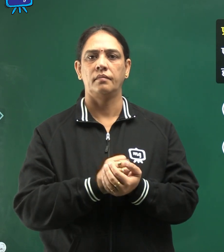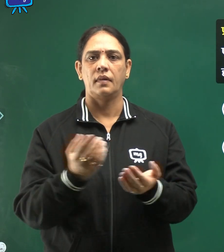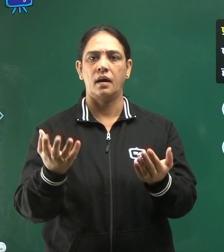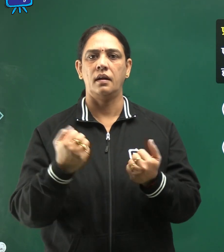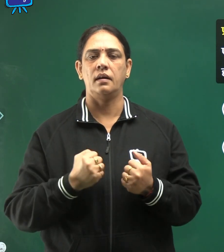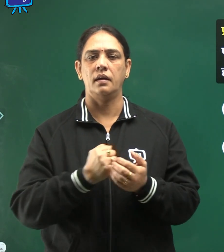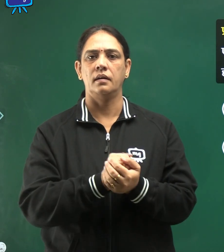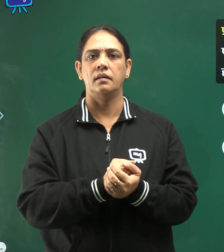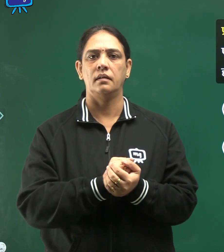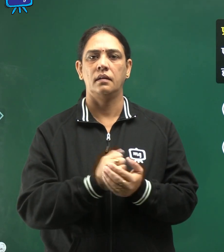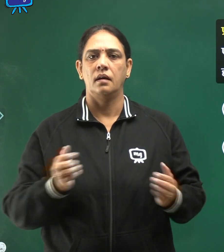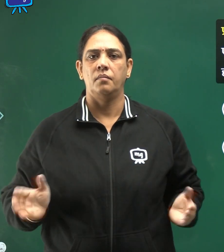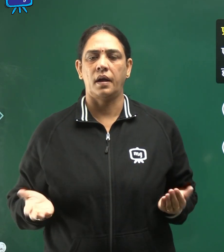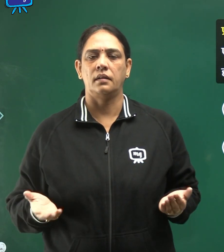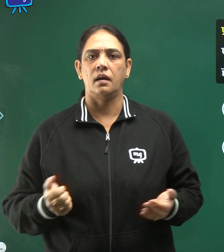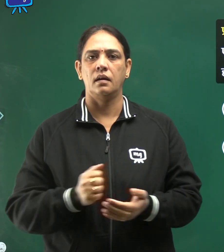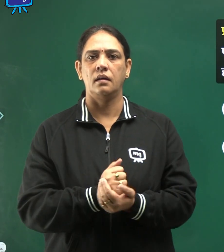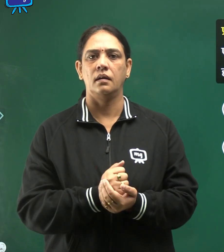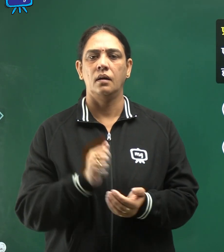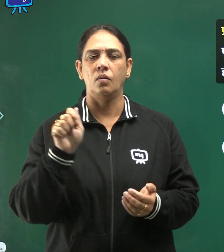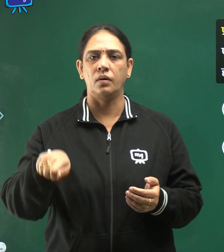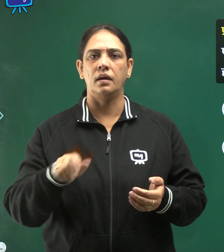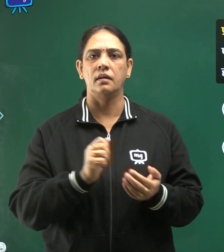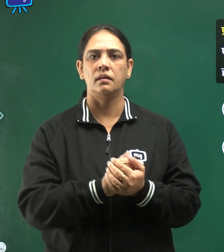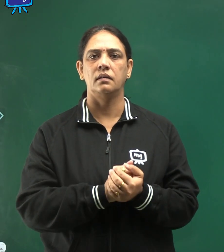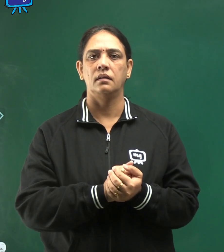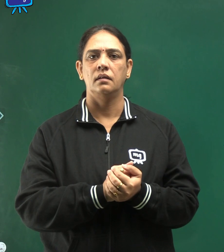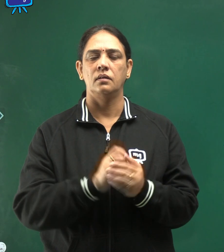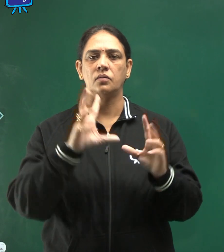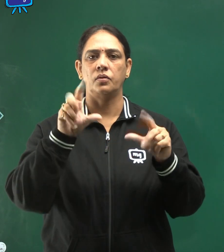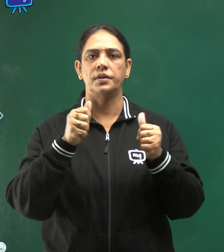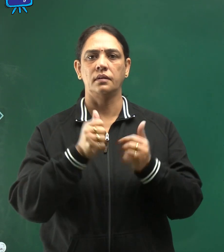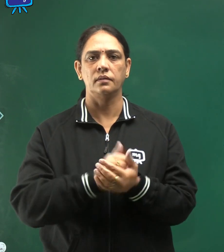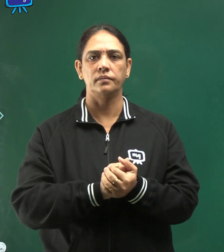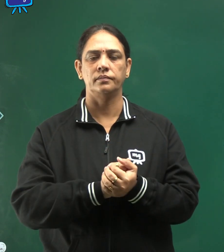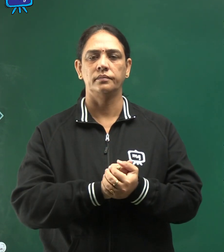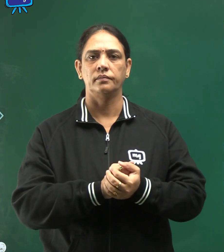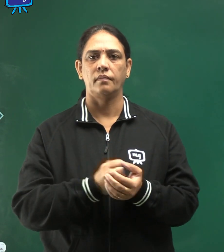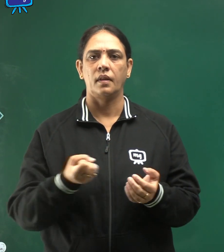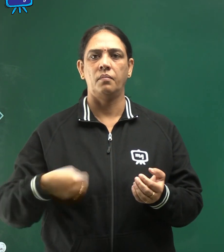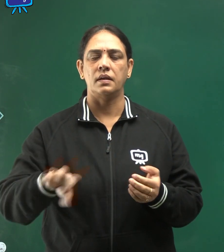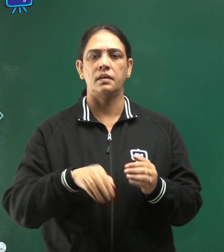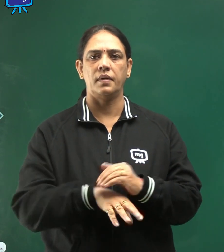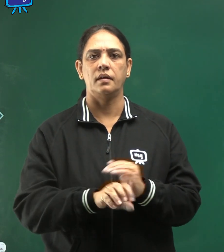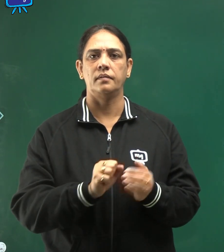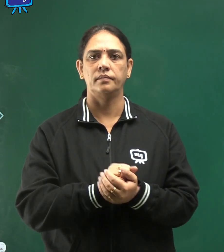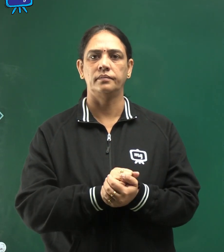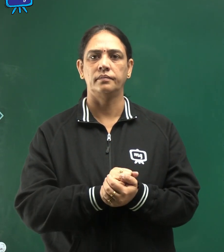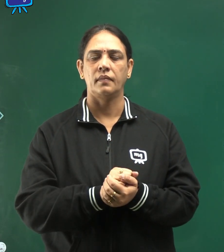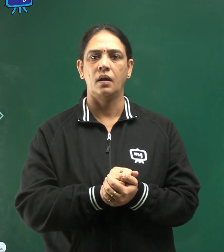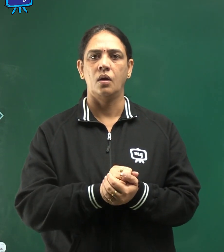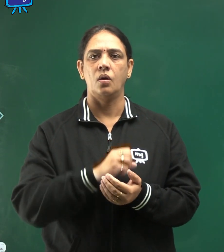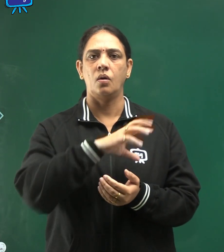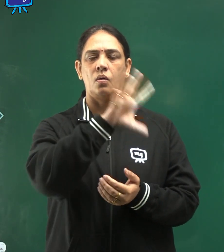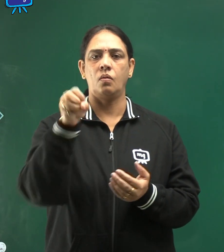आने की प्रायिकता होगी। हल, पासे में कुल